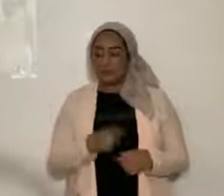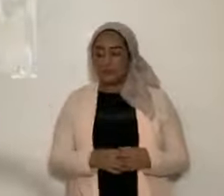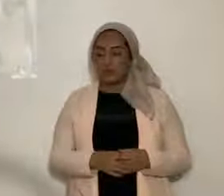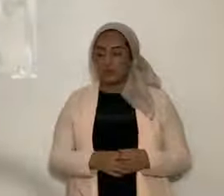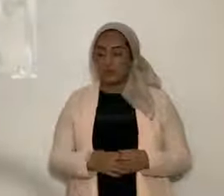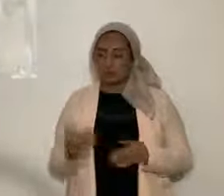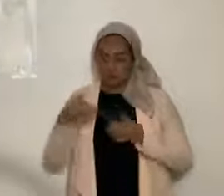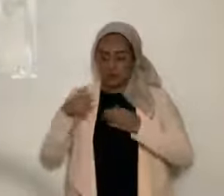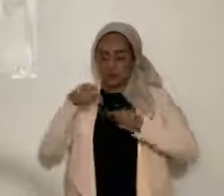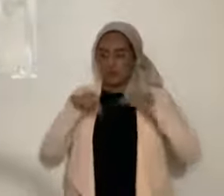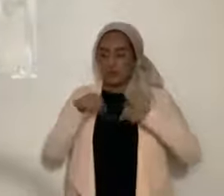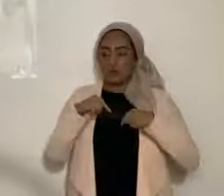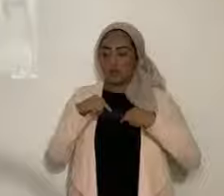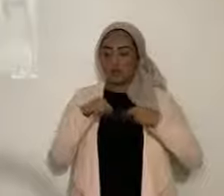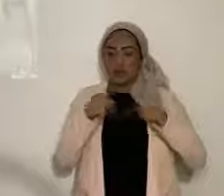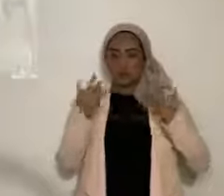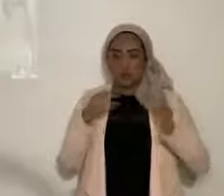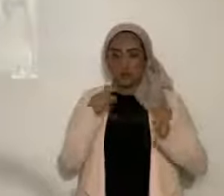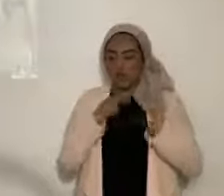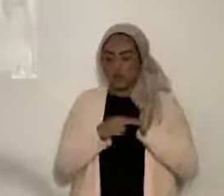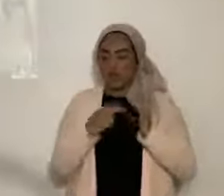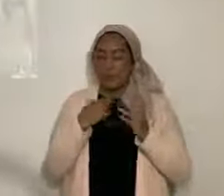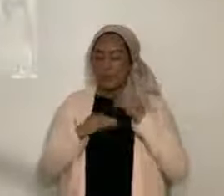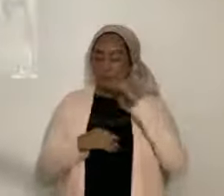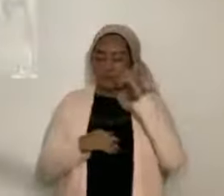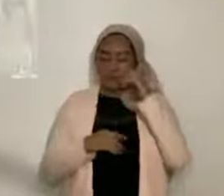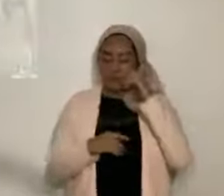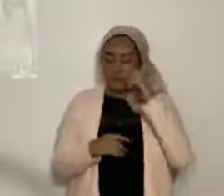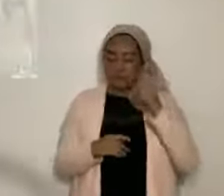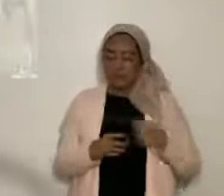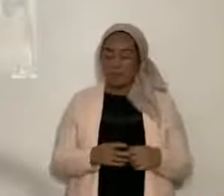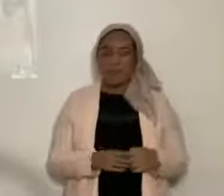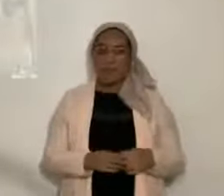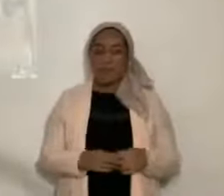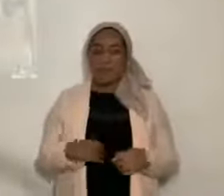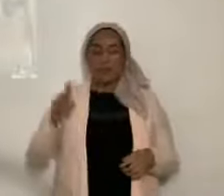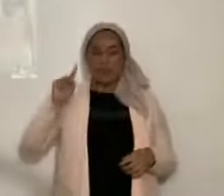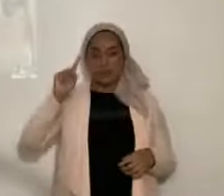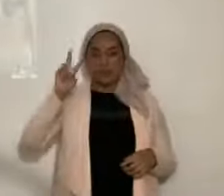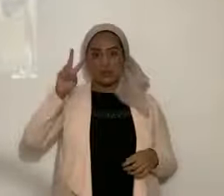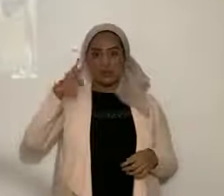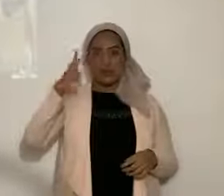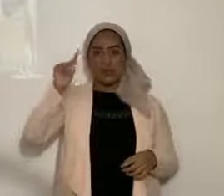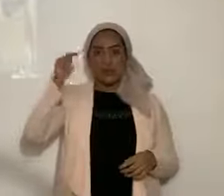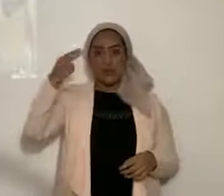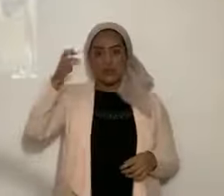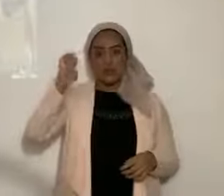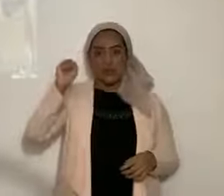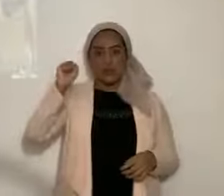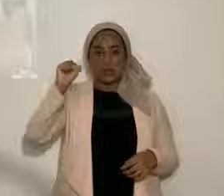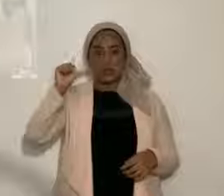vamos otra vez a 2 de Timoteo. ¿Sí anotaron 2 de Timoteo? Sí. Bueno, ahora en 2 de Tesalonicenses